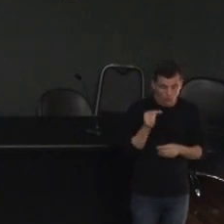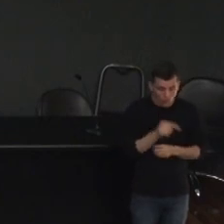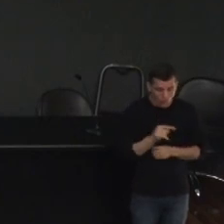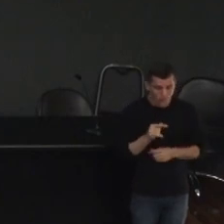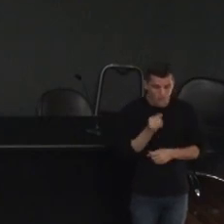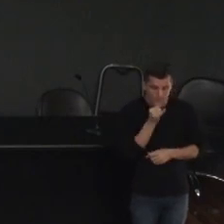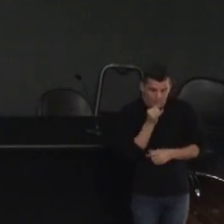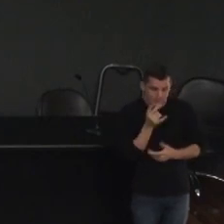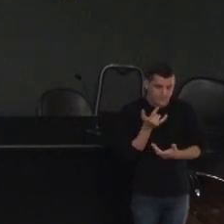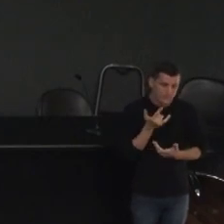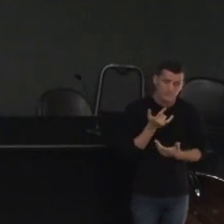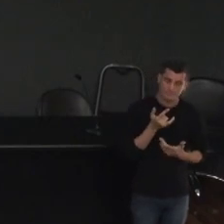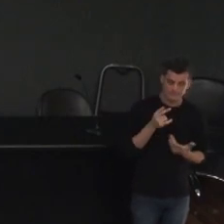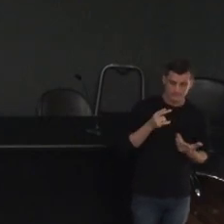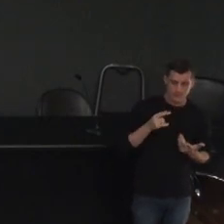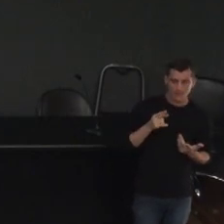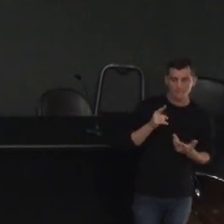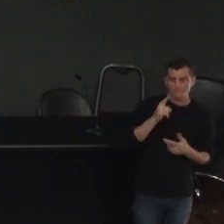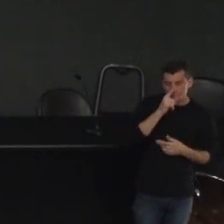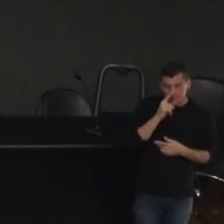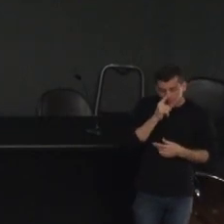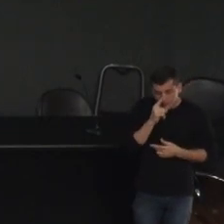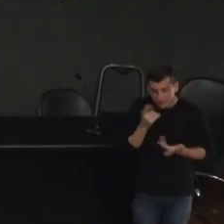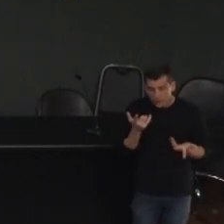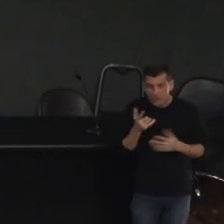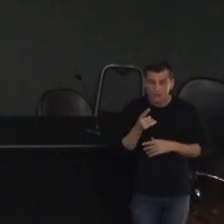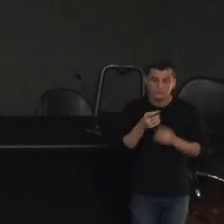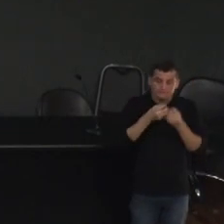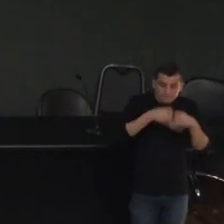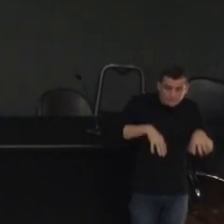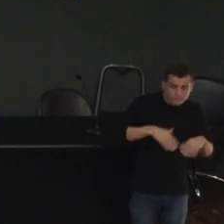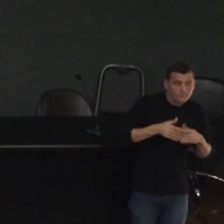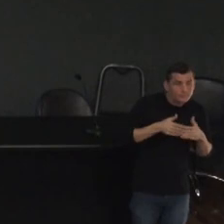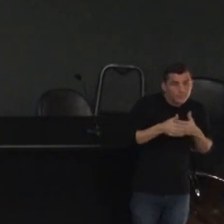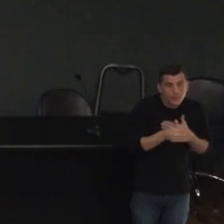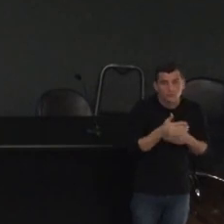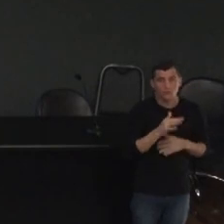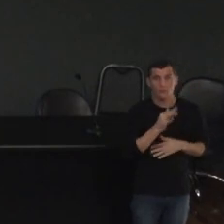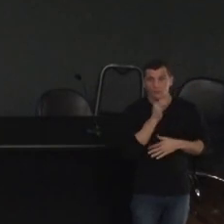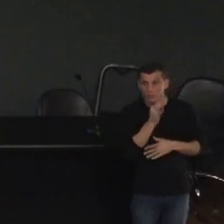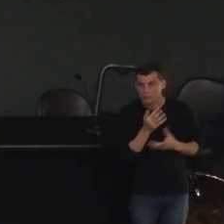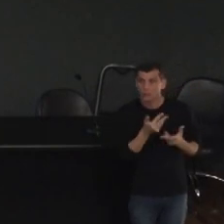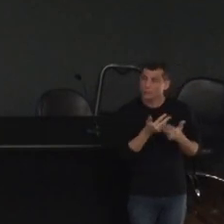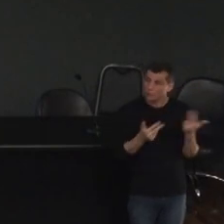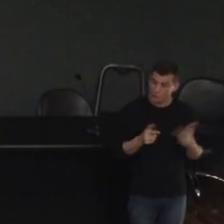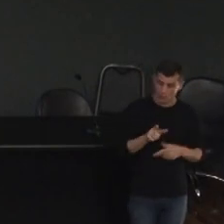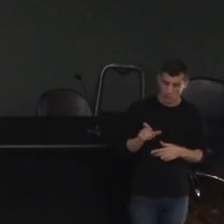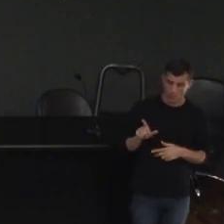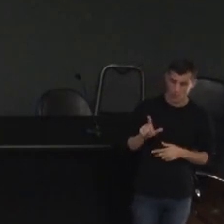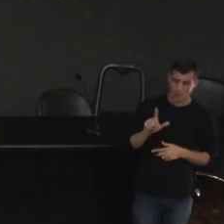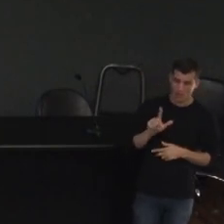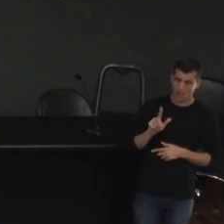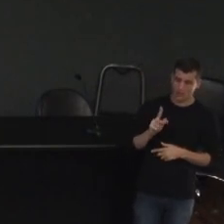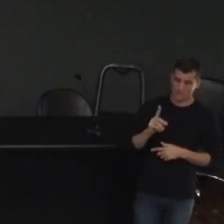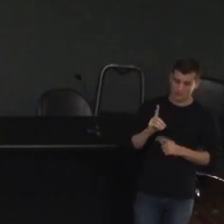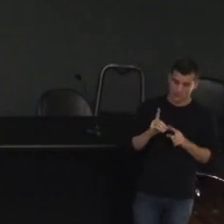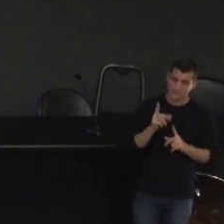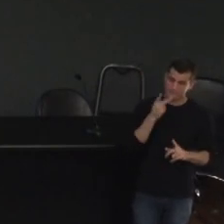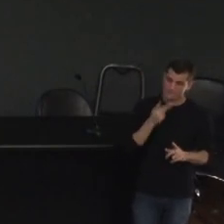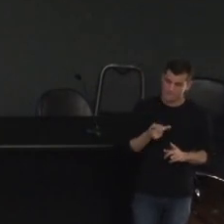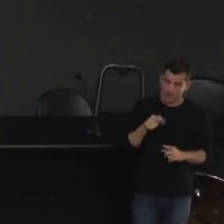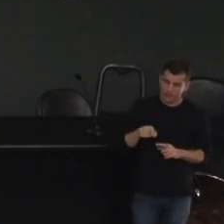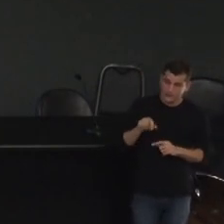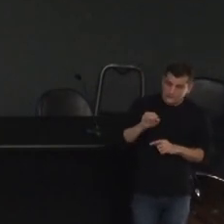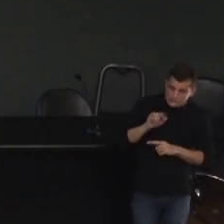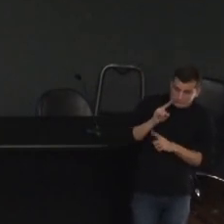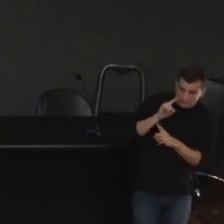o que que é o risco ou dano dele relevante a npd diz risco ou dando relevante é o potencial